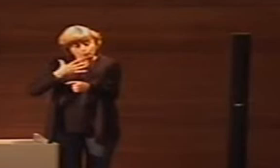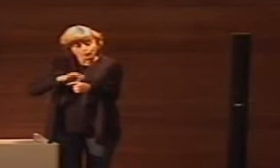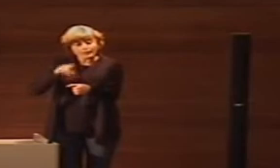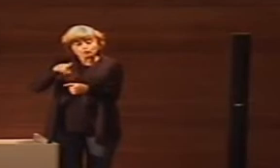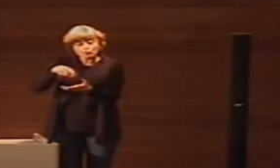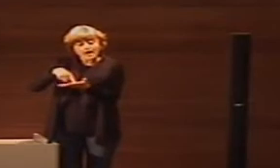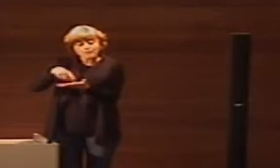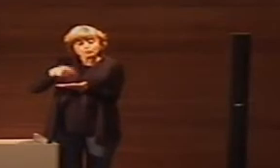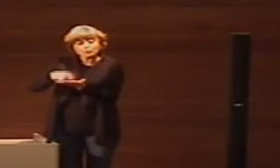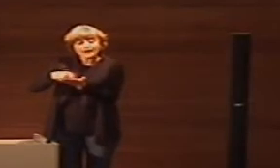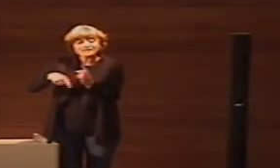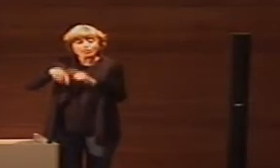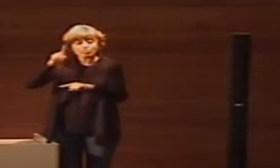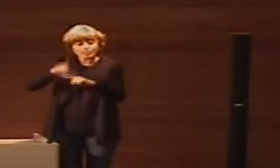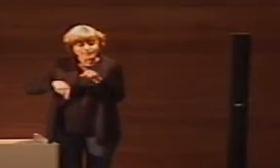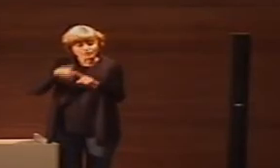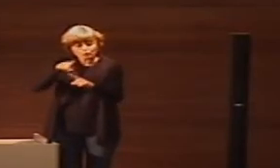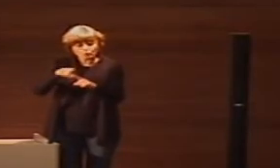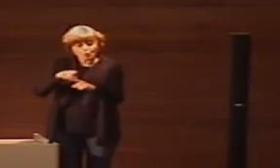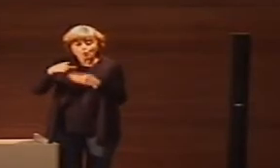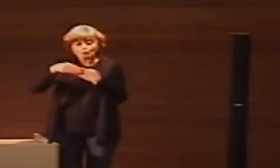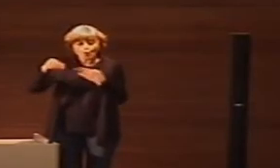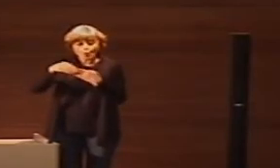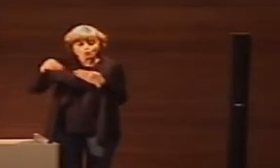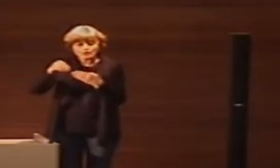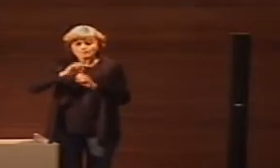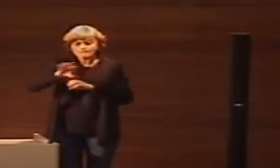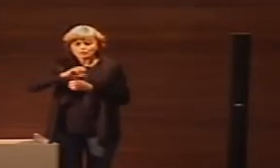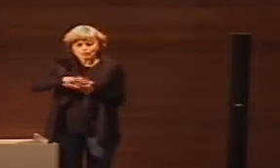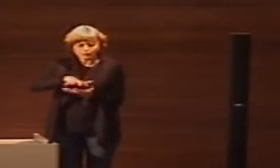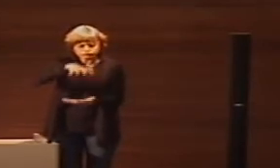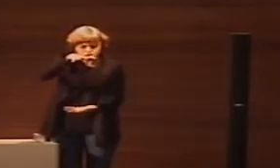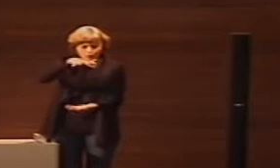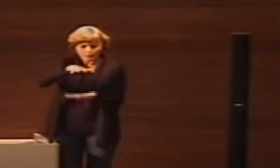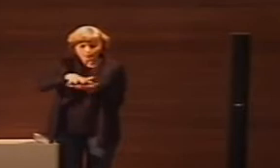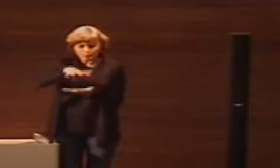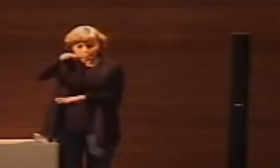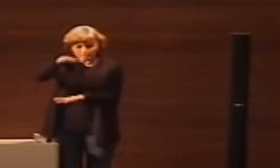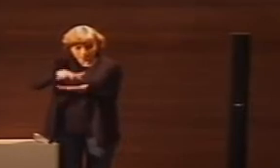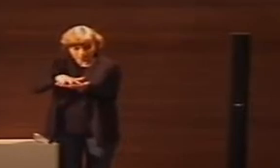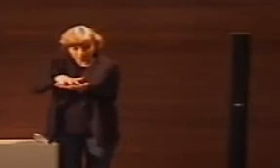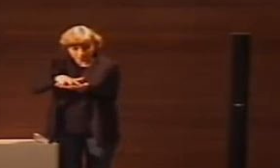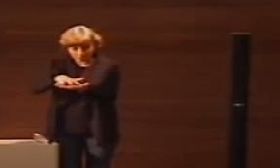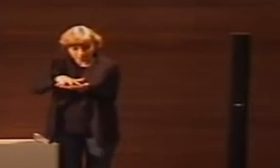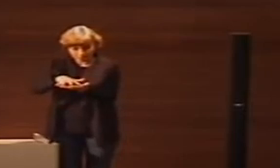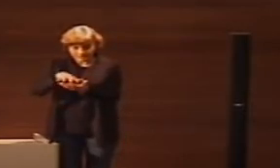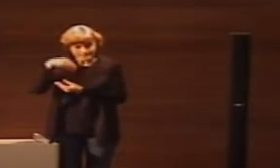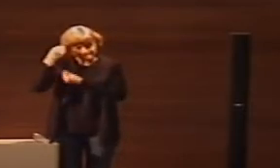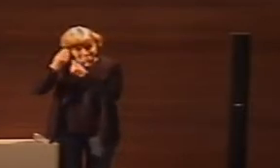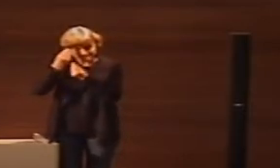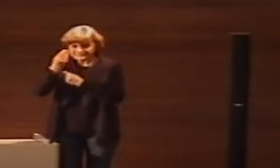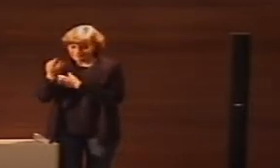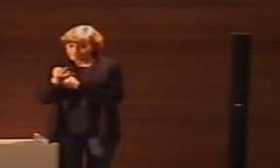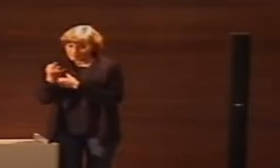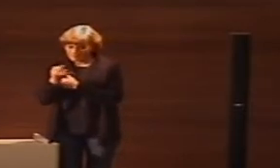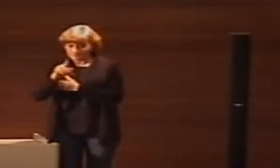bien quien haga un uso de los contenedores de fracción orgánica tenga unos descuentos? También hay muchas